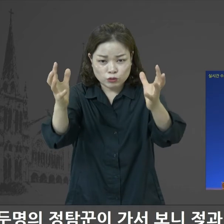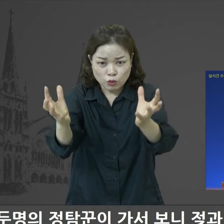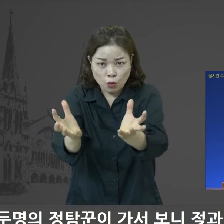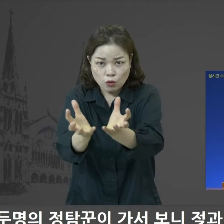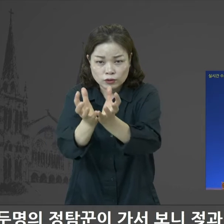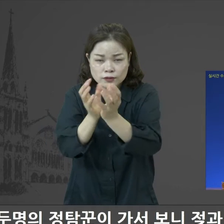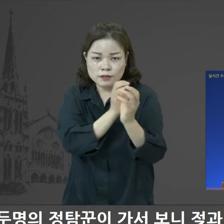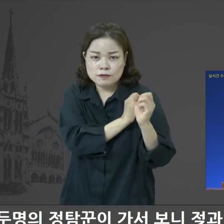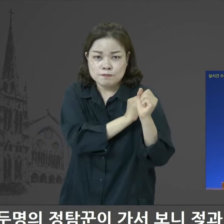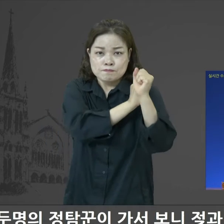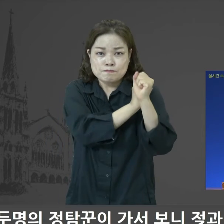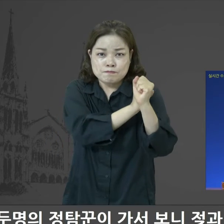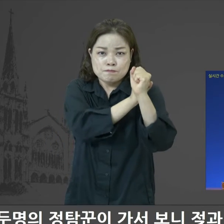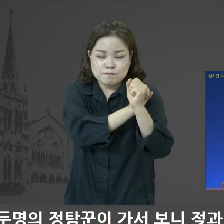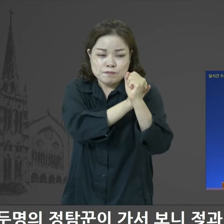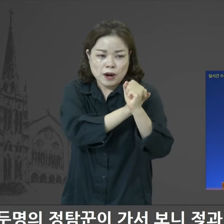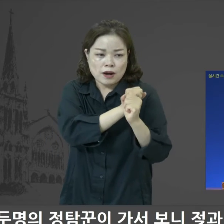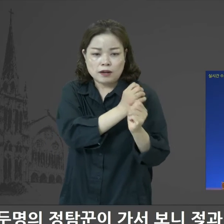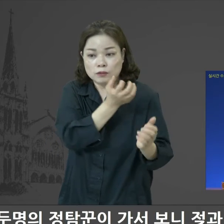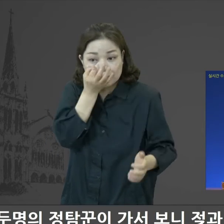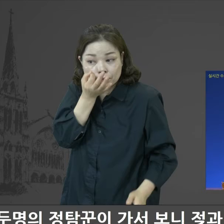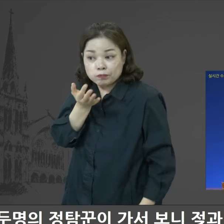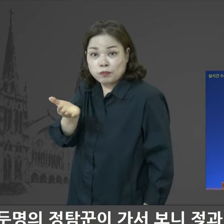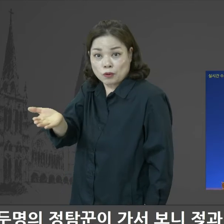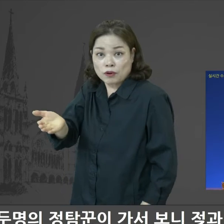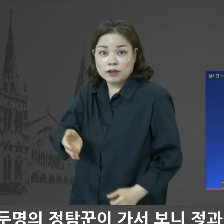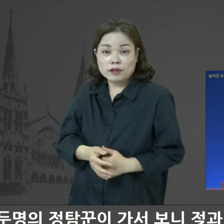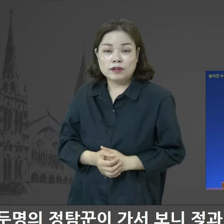함께 메고 가져와서 보여주었습니다.